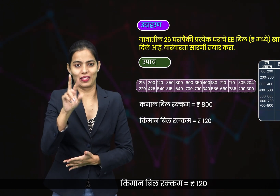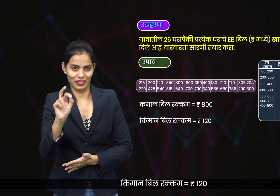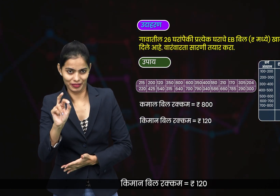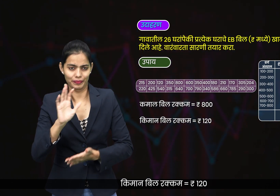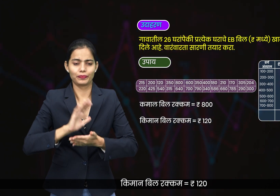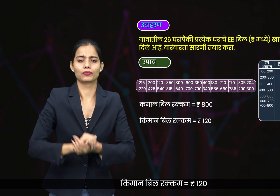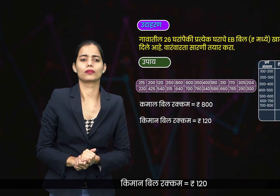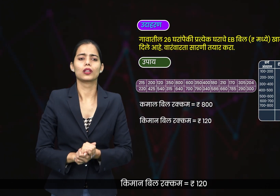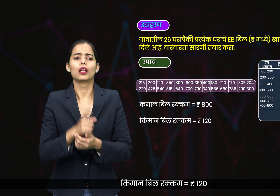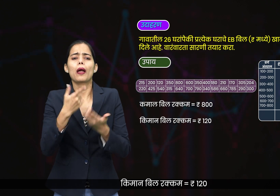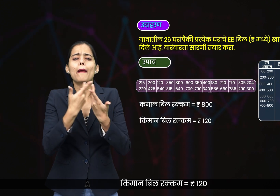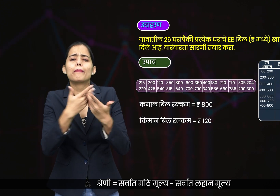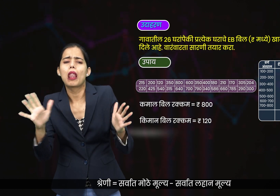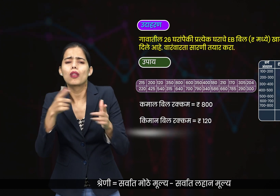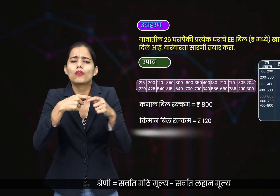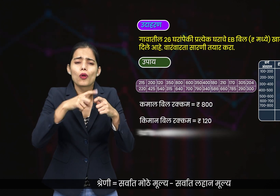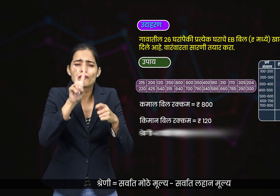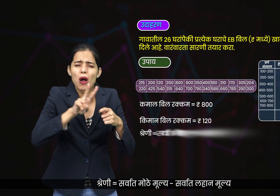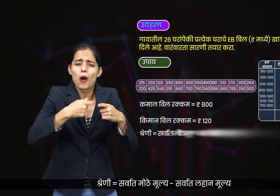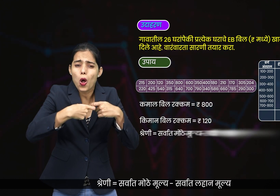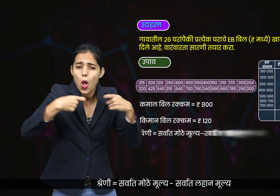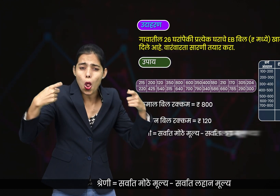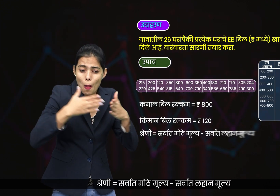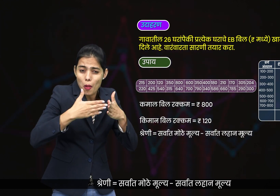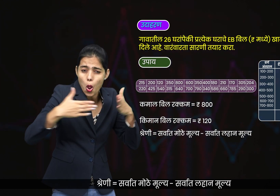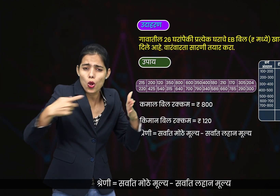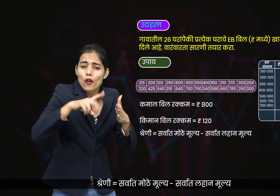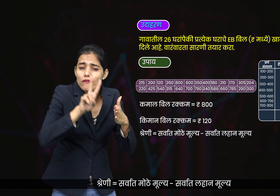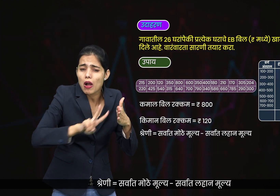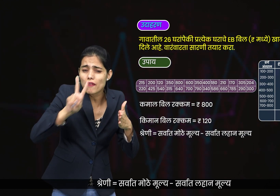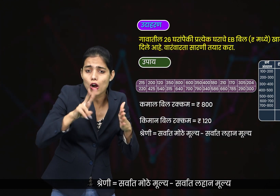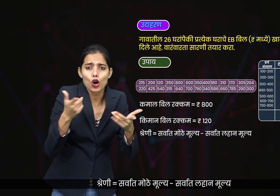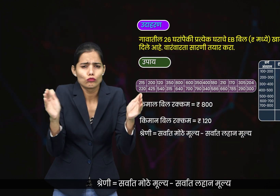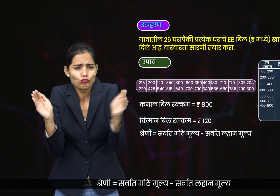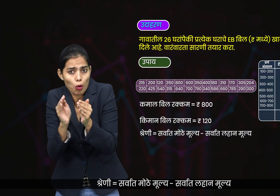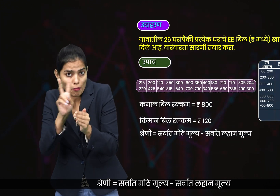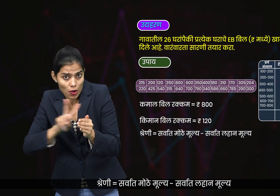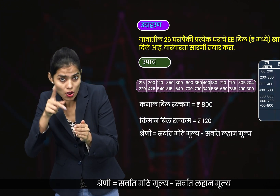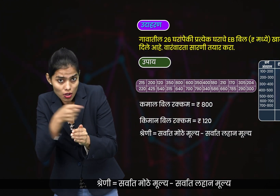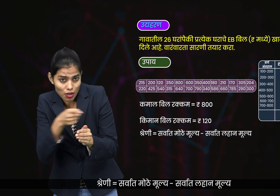120 रुपये. श्रेणी बरोबर सर्वात मोठे मूल्य वजा सर्वात लहान मूल्य.